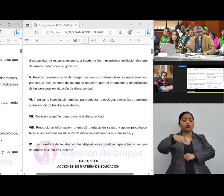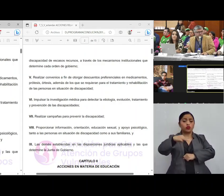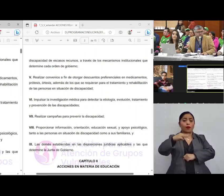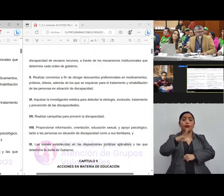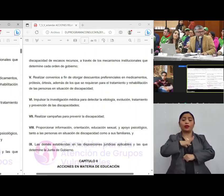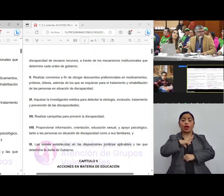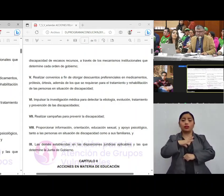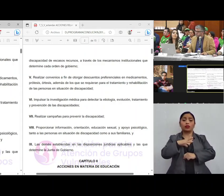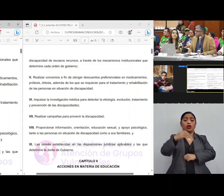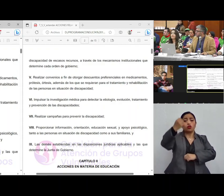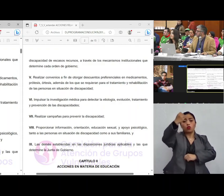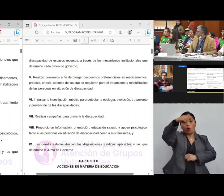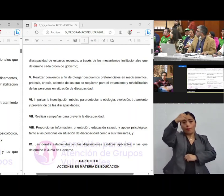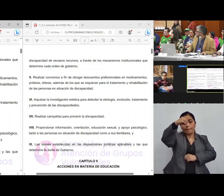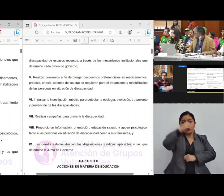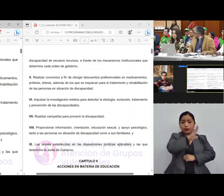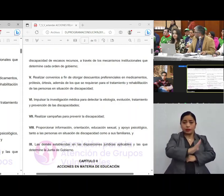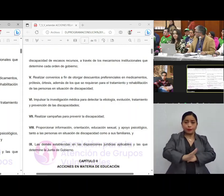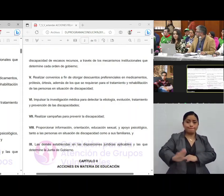al mismo.